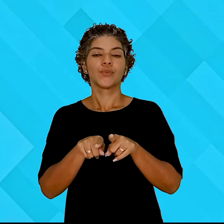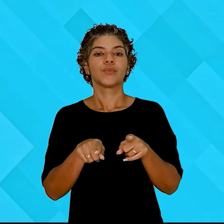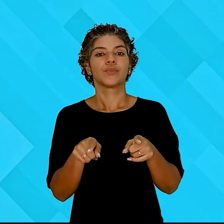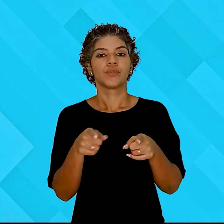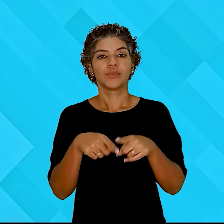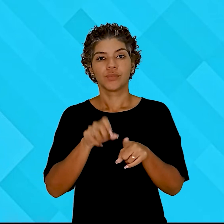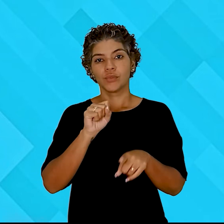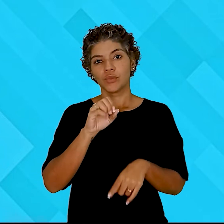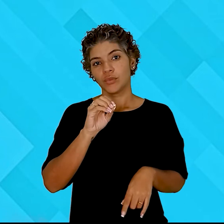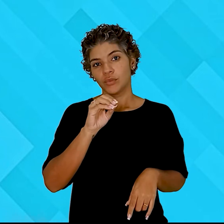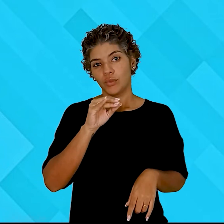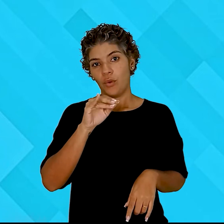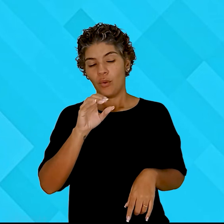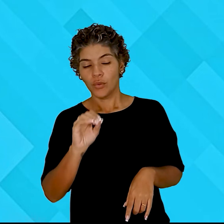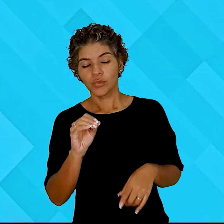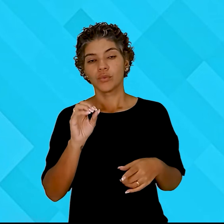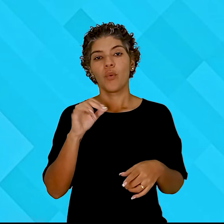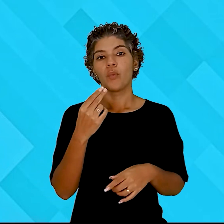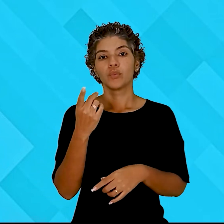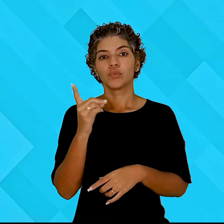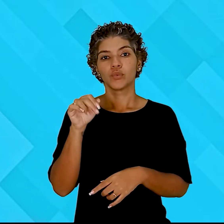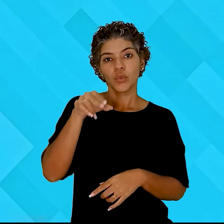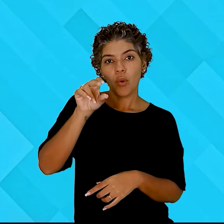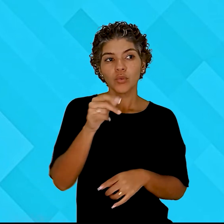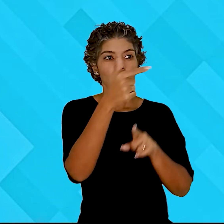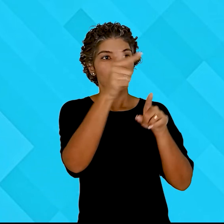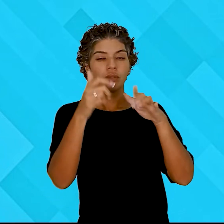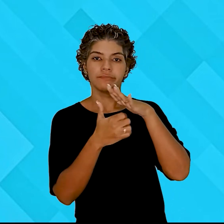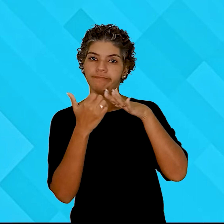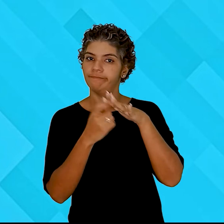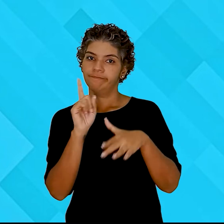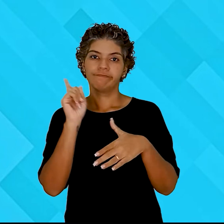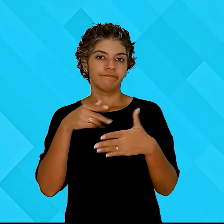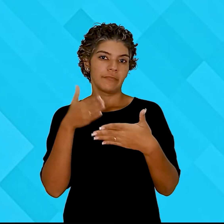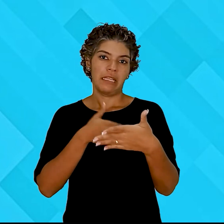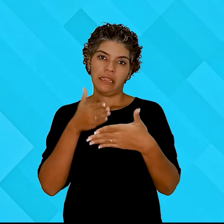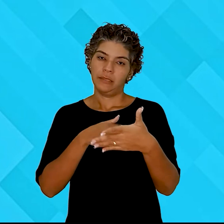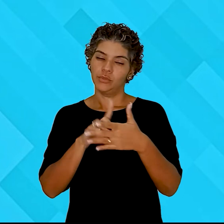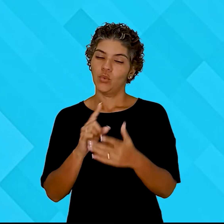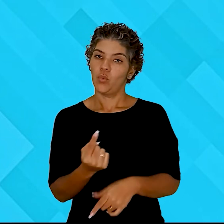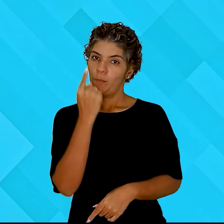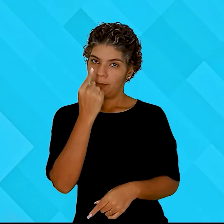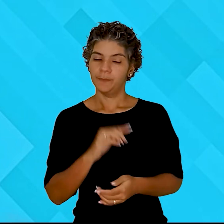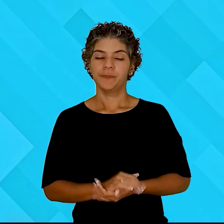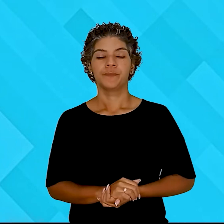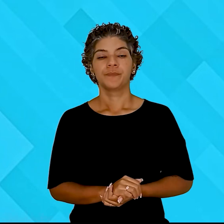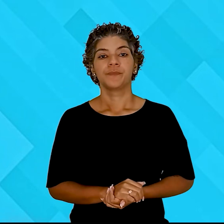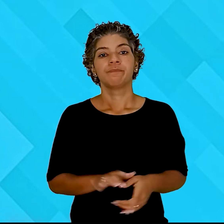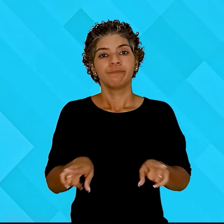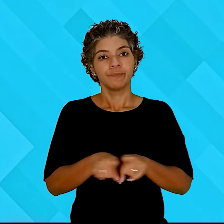administrador de nenhuma outra empresa. Você fica limitado ao microempreendedor individual. E, de